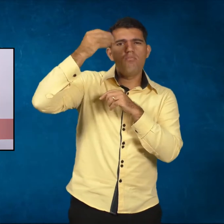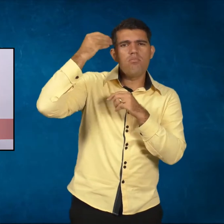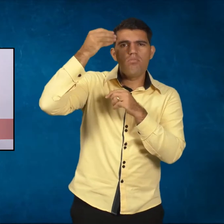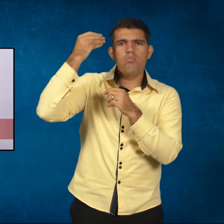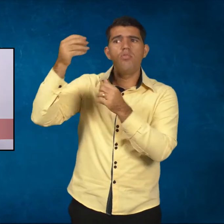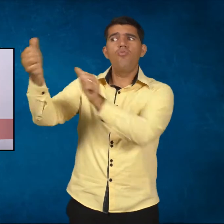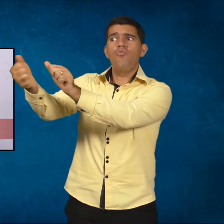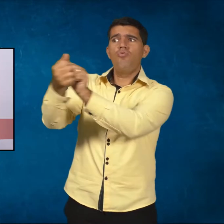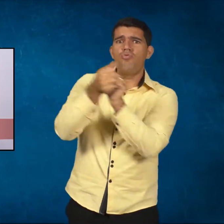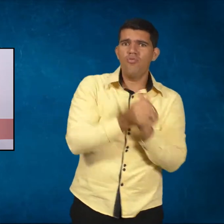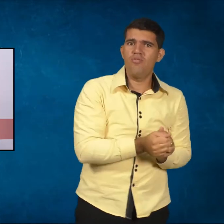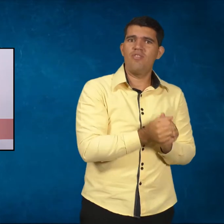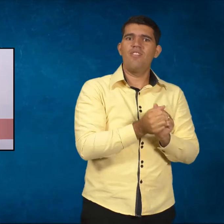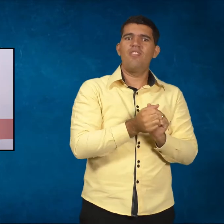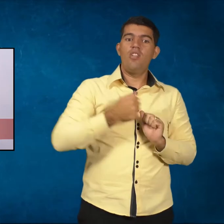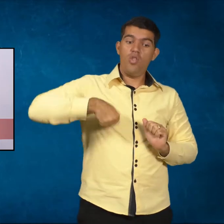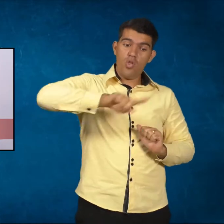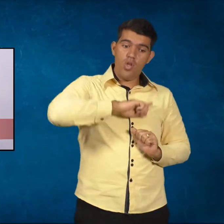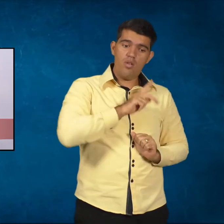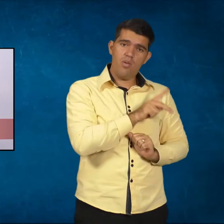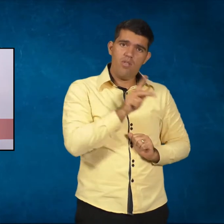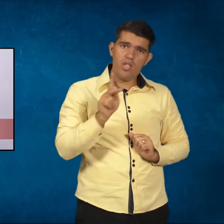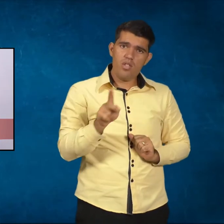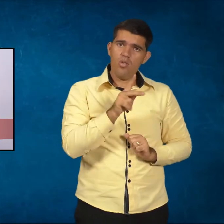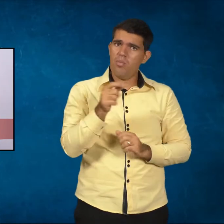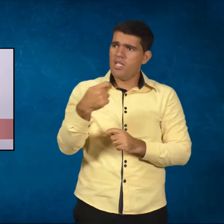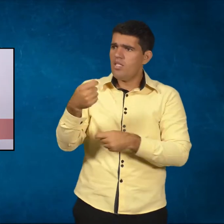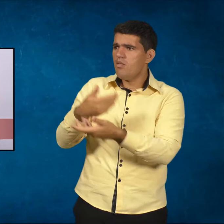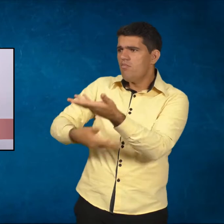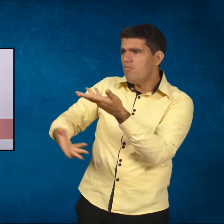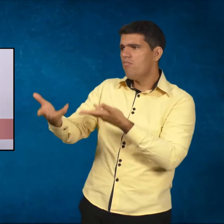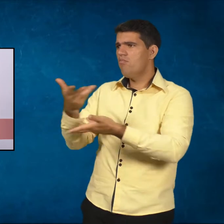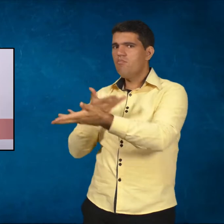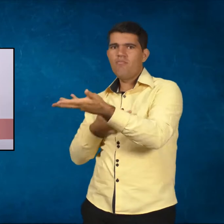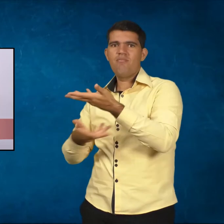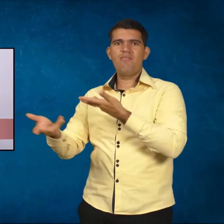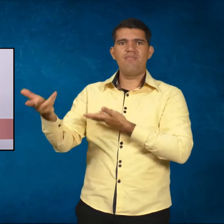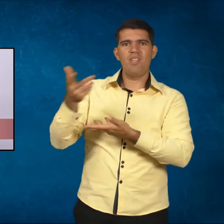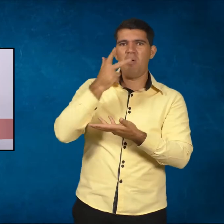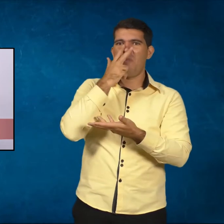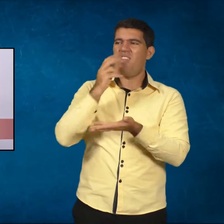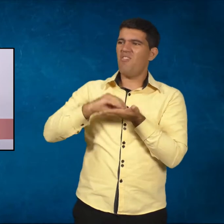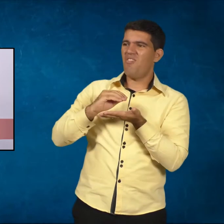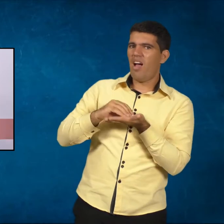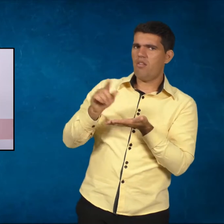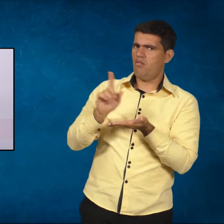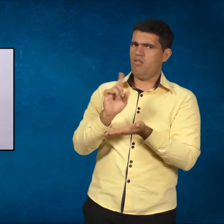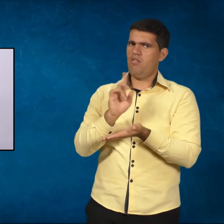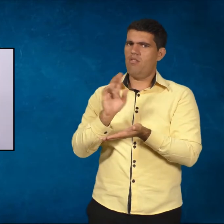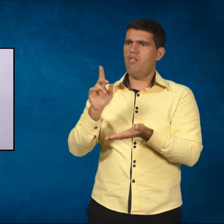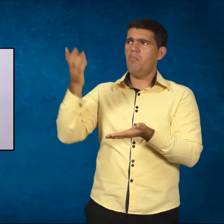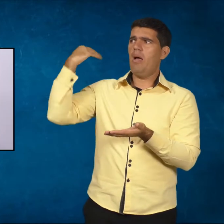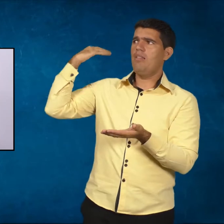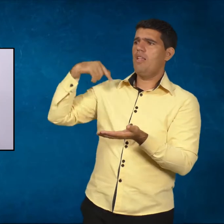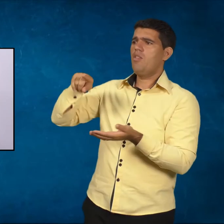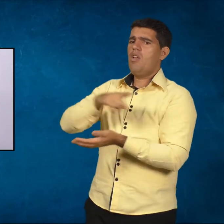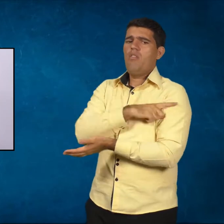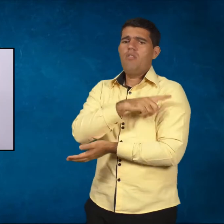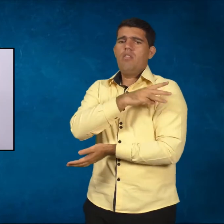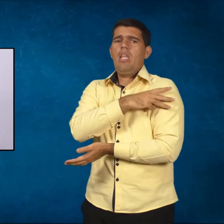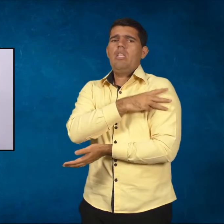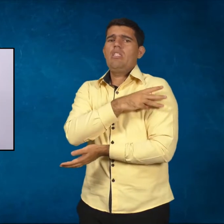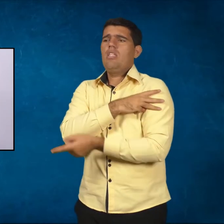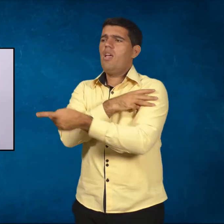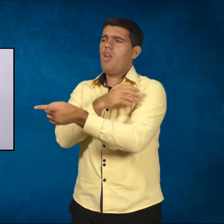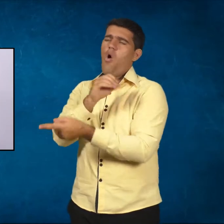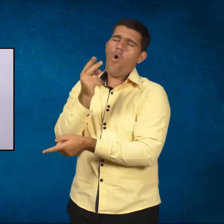então trabalho na escola ou trabalho nós educadores dialogar com esse conhecimento é diferente de repor aquele conteúdo e quando ele tava